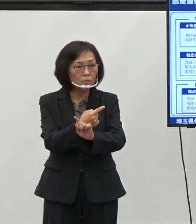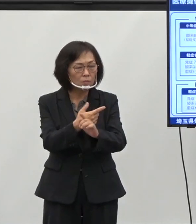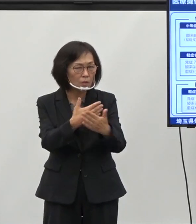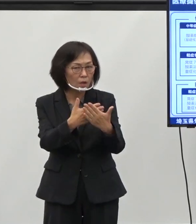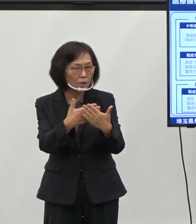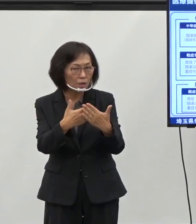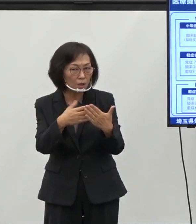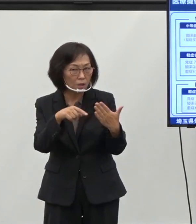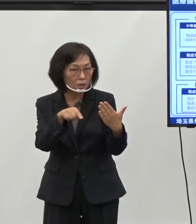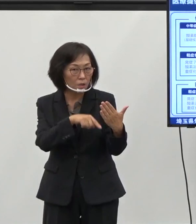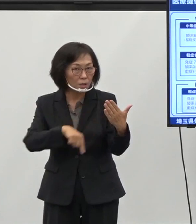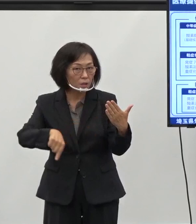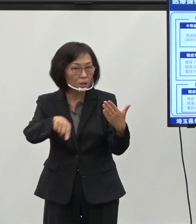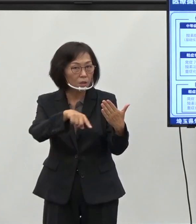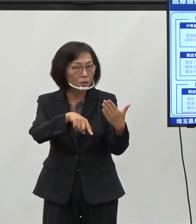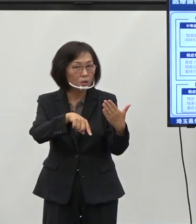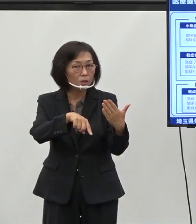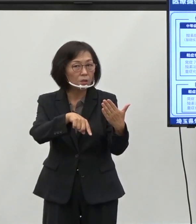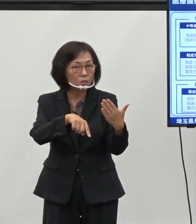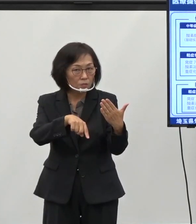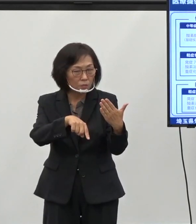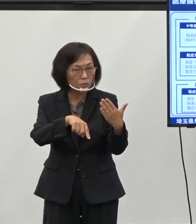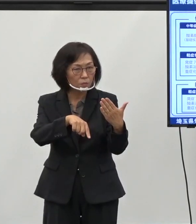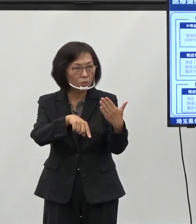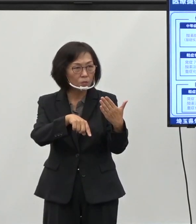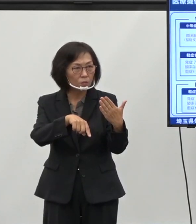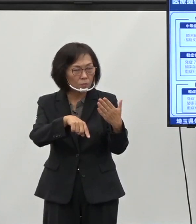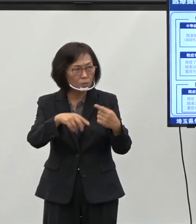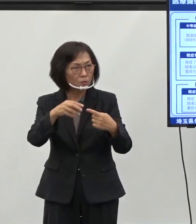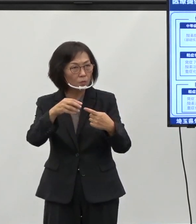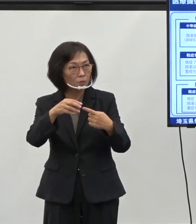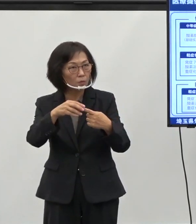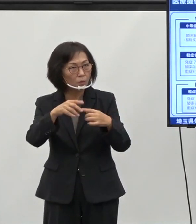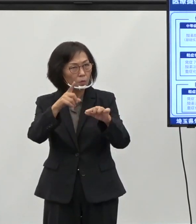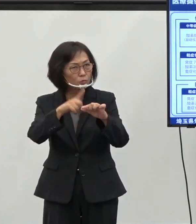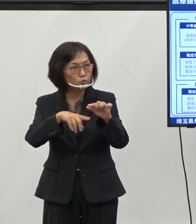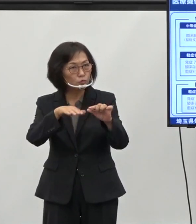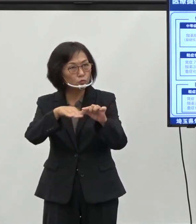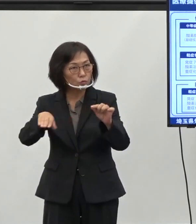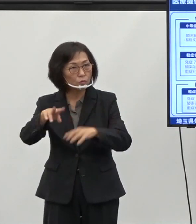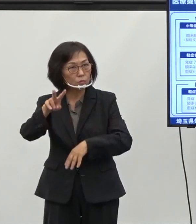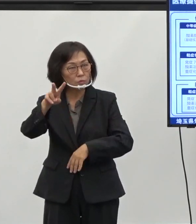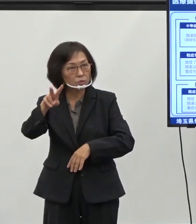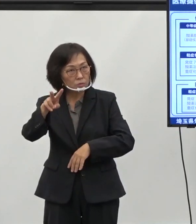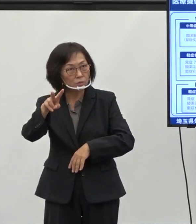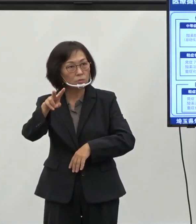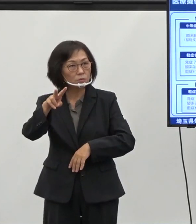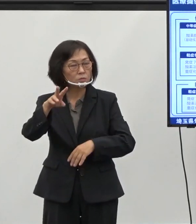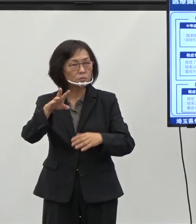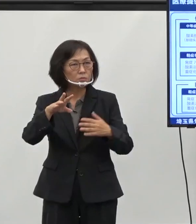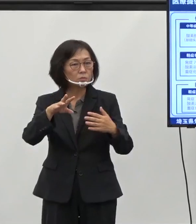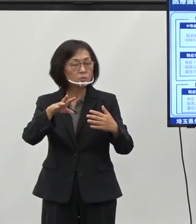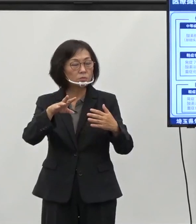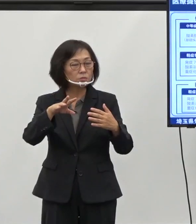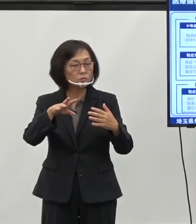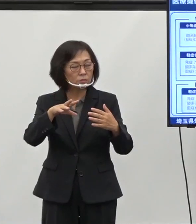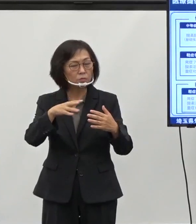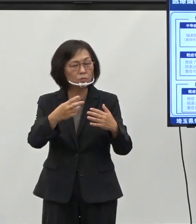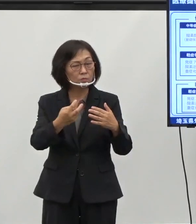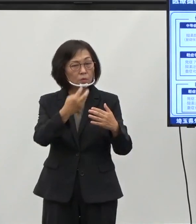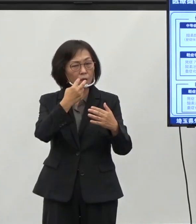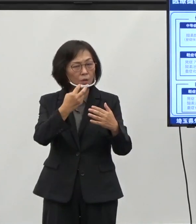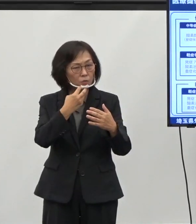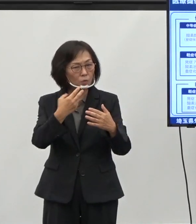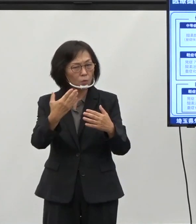中 の、 中等症2の酸素飽和度93以下、基礎疾患合併症なし、この方